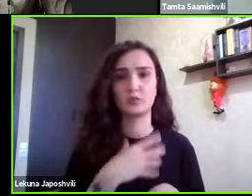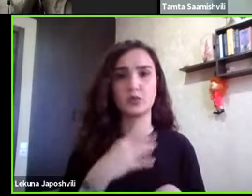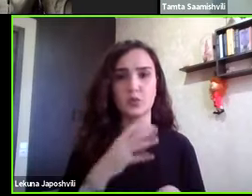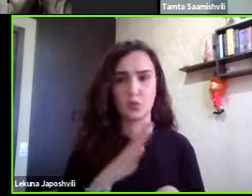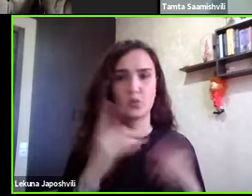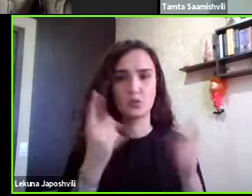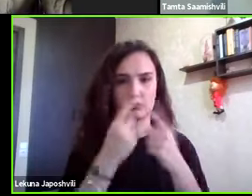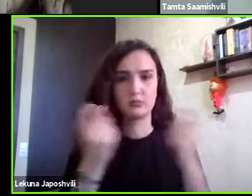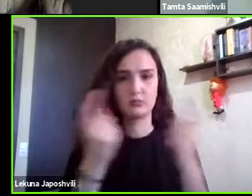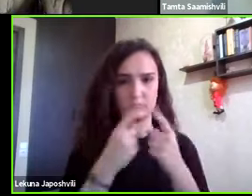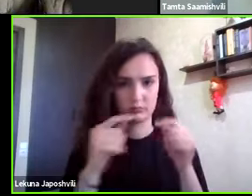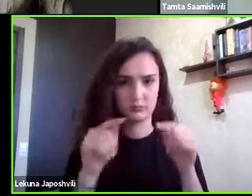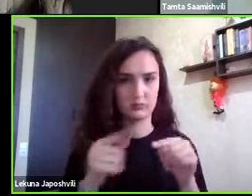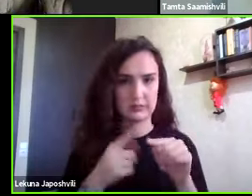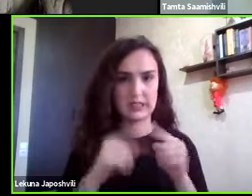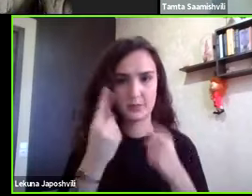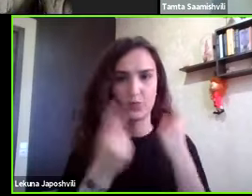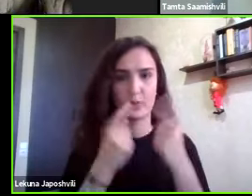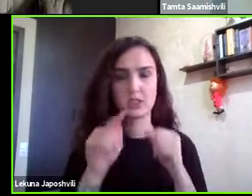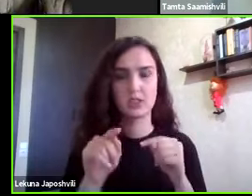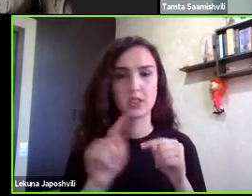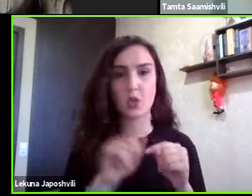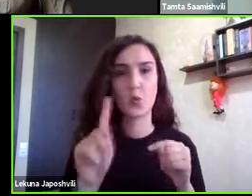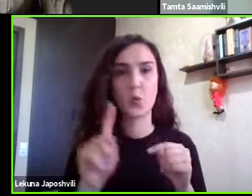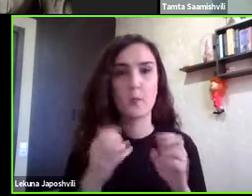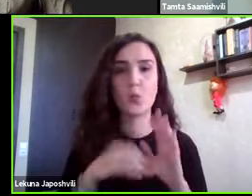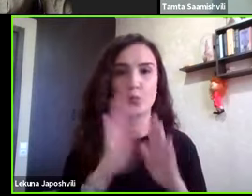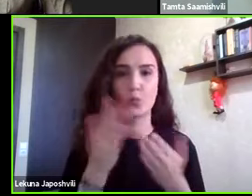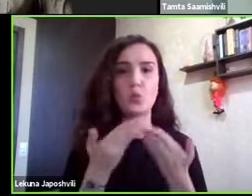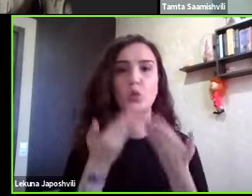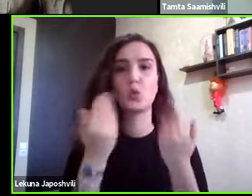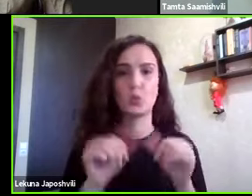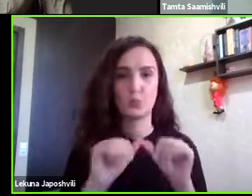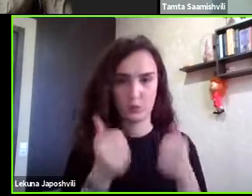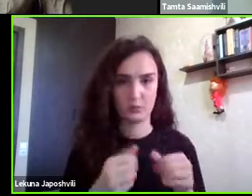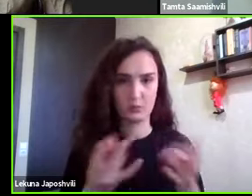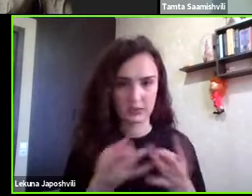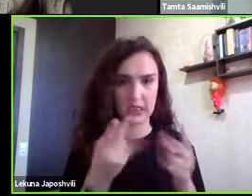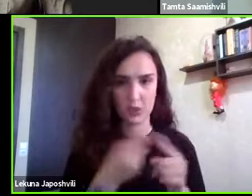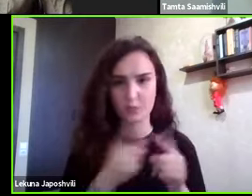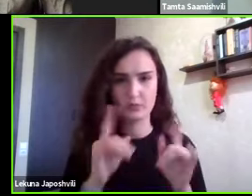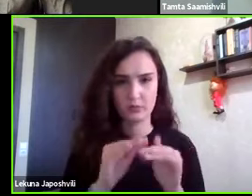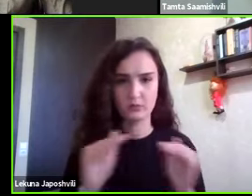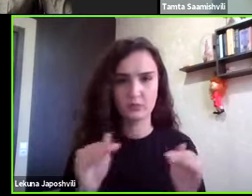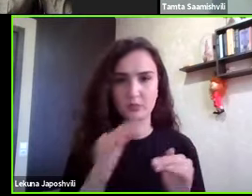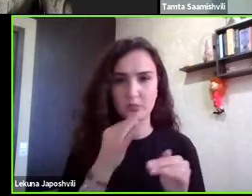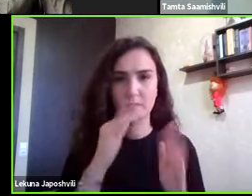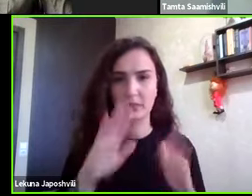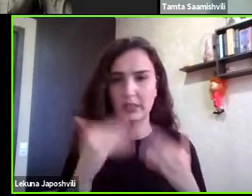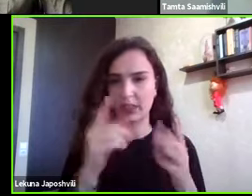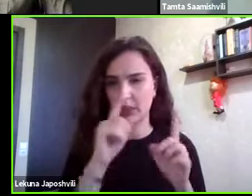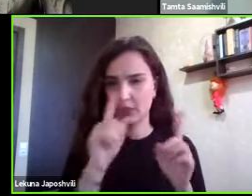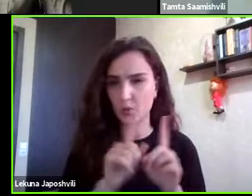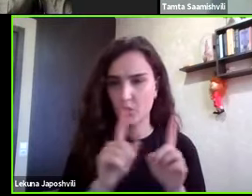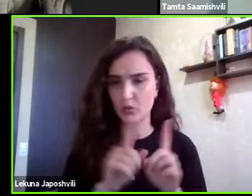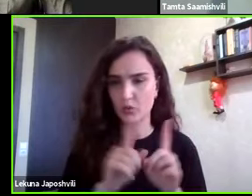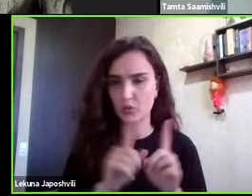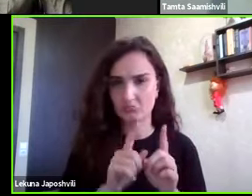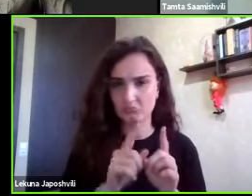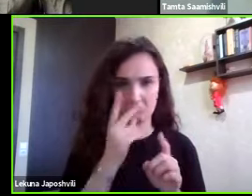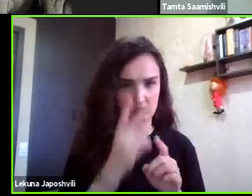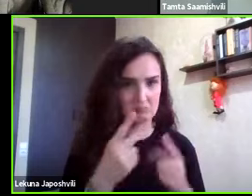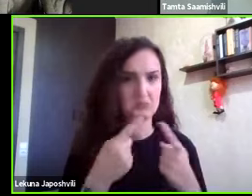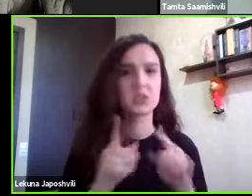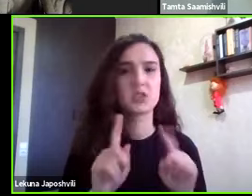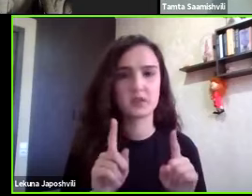შუქდებოდა ეს ინფორმაცია, რომ უფრო იოლი ფორმით მიმდინარეობს ბავშვებში, მაგრამ მე თითქოს წავაწყდი რაღაც სხვა